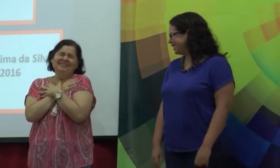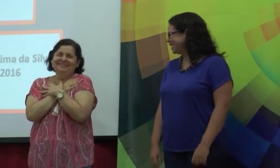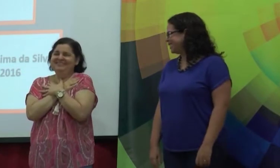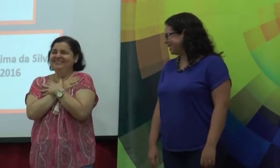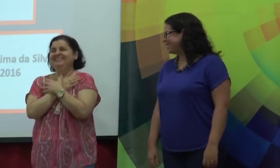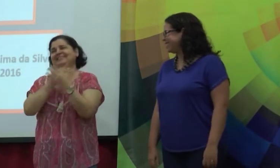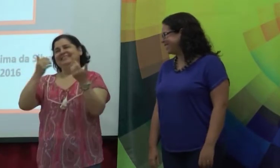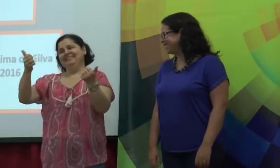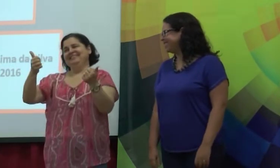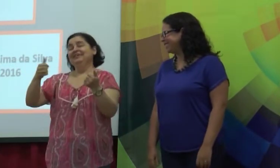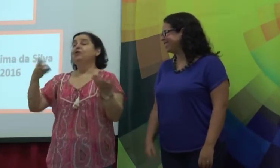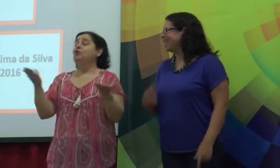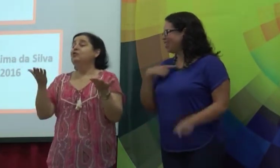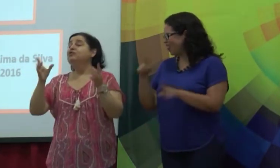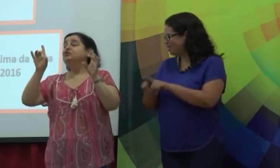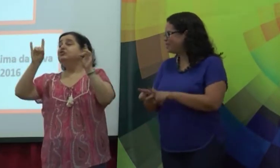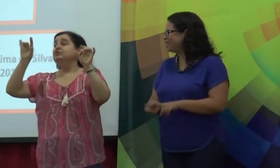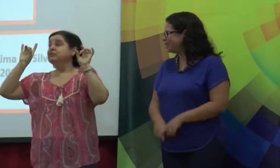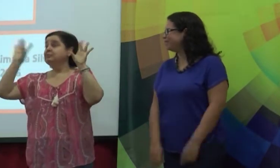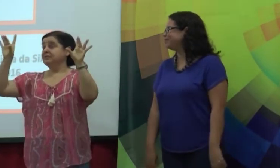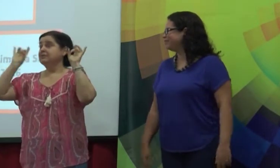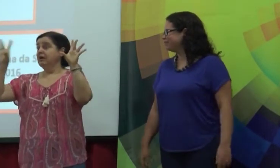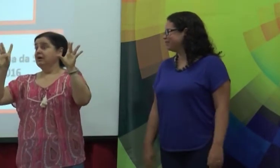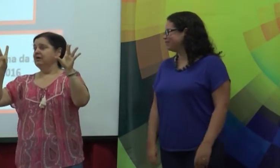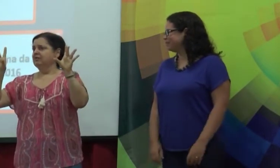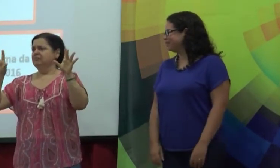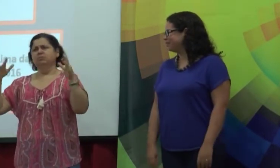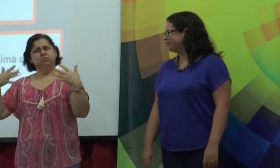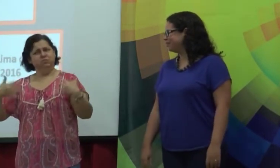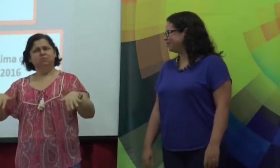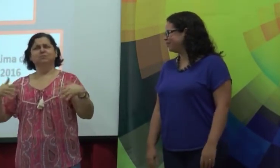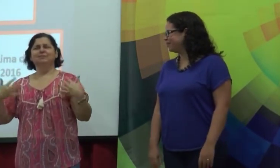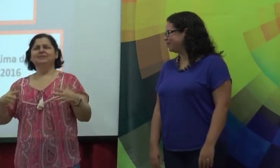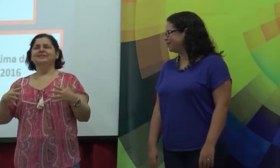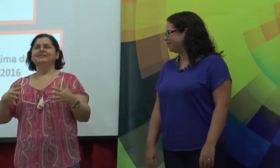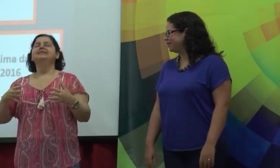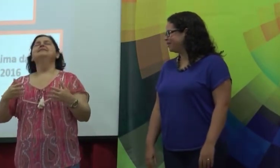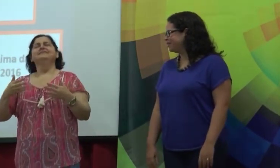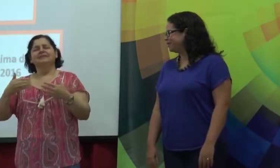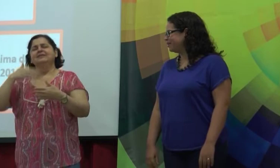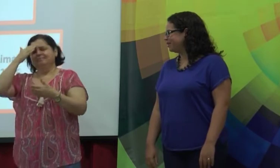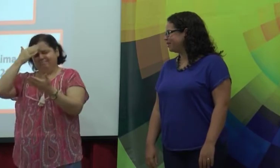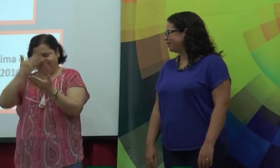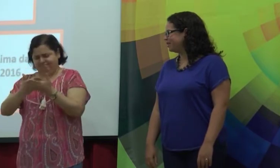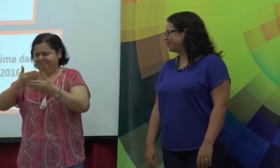de ver isso daqui. Hoje é um dia muito especial.